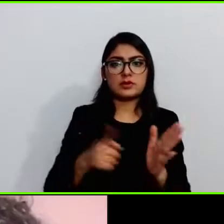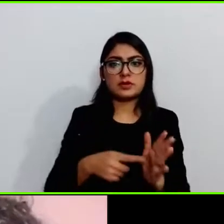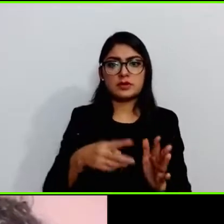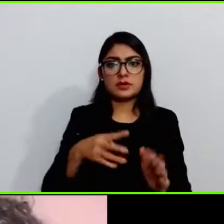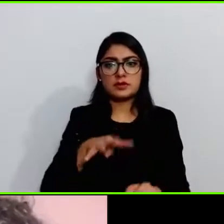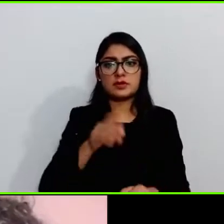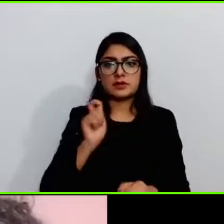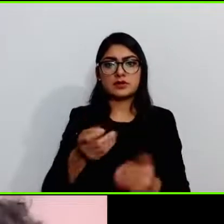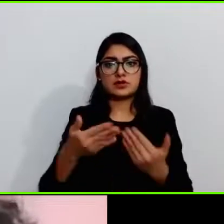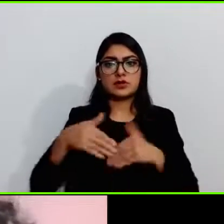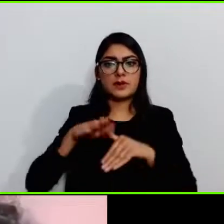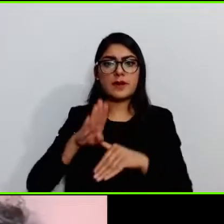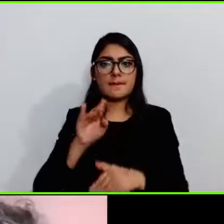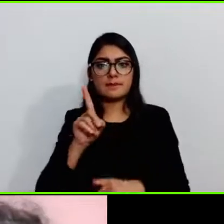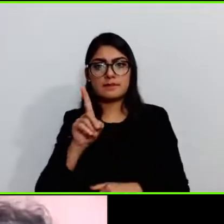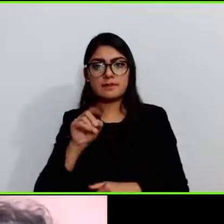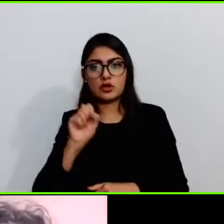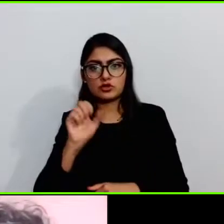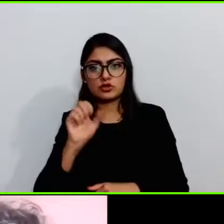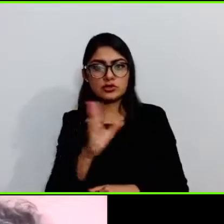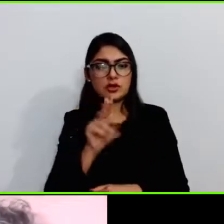naturalismo?